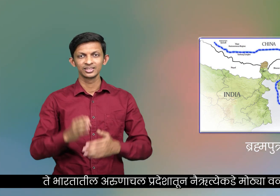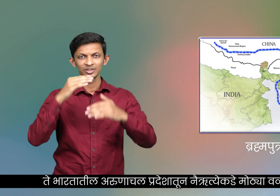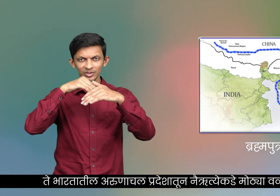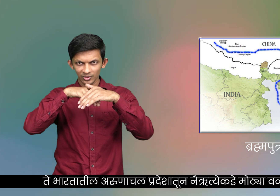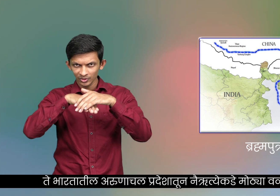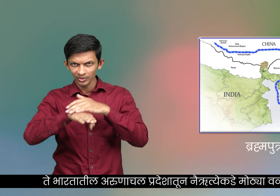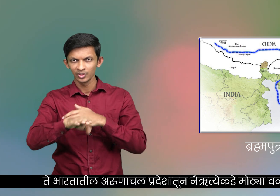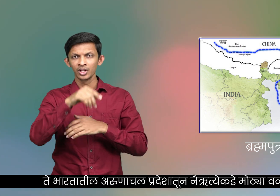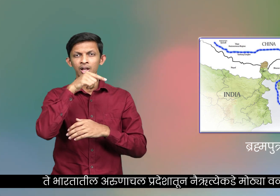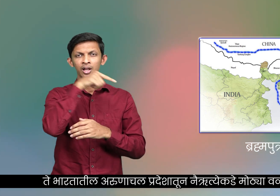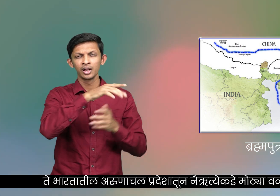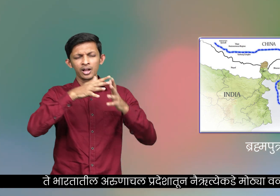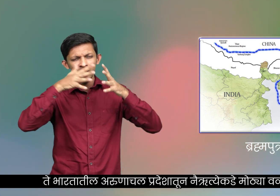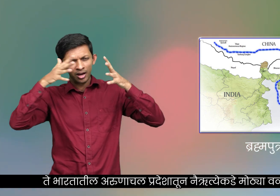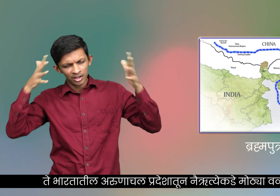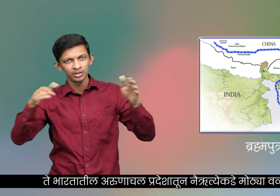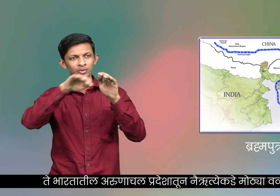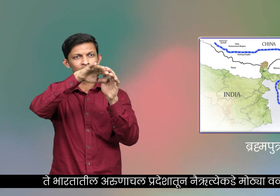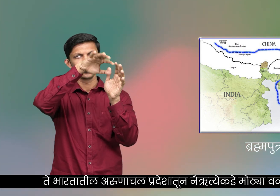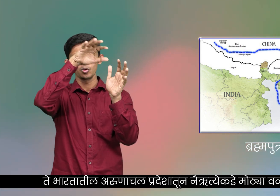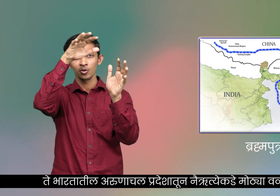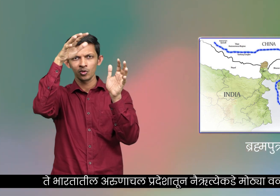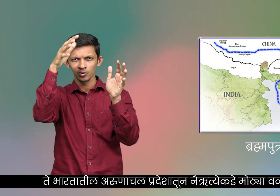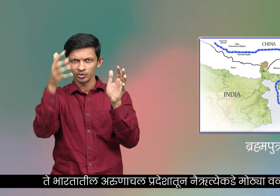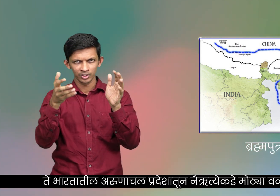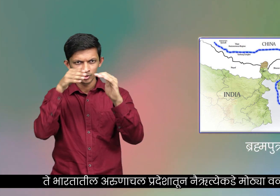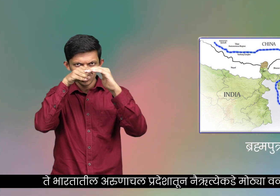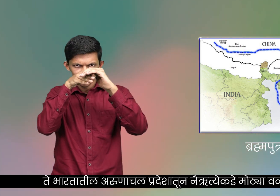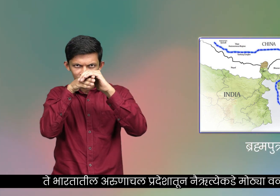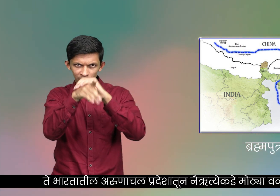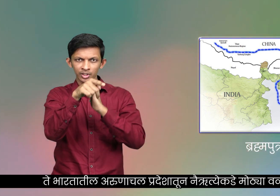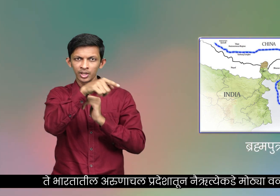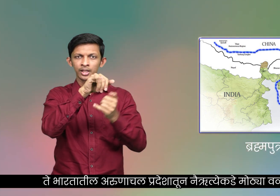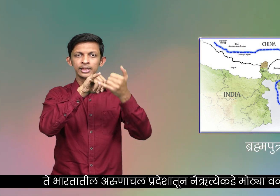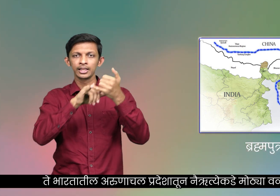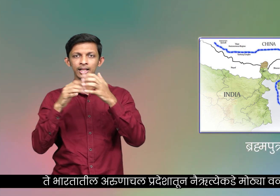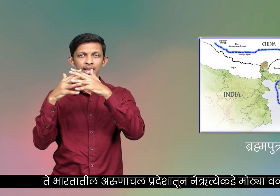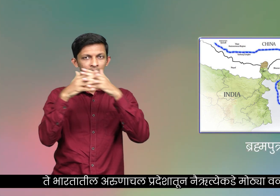ते भारतातील अरुणाचल प्रदेशातून नैऋत्येकडे मोठ्या वळणावर प्रवेश करते.